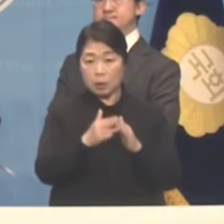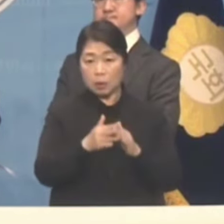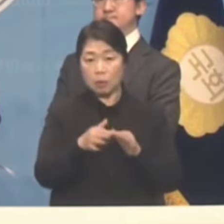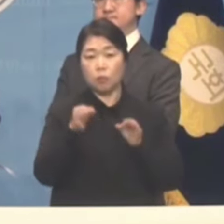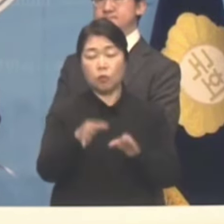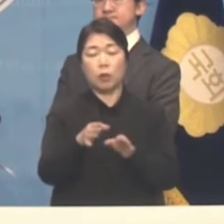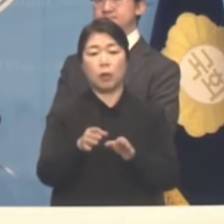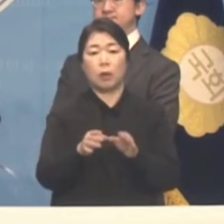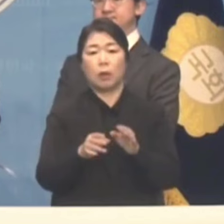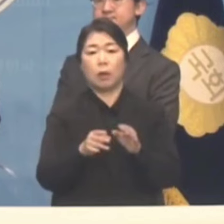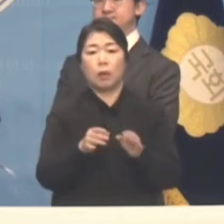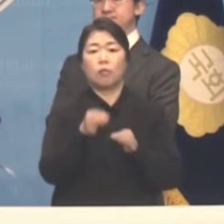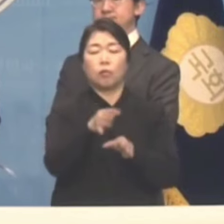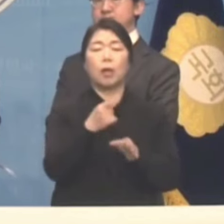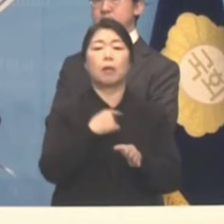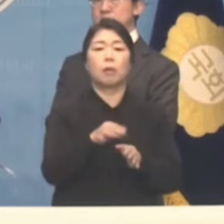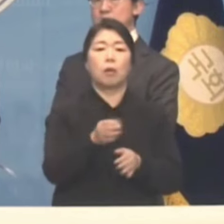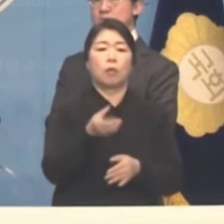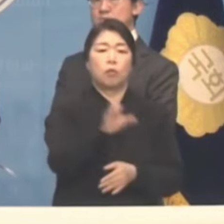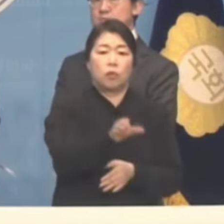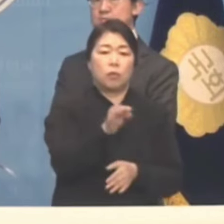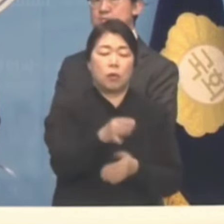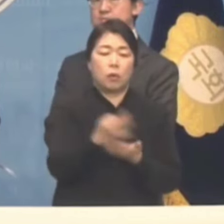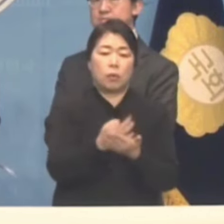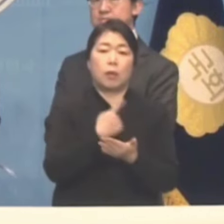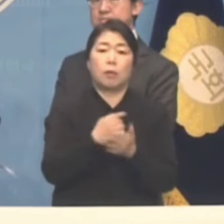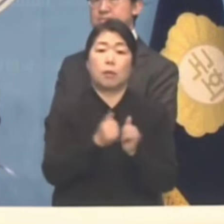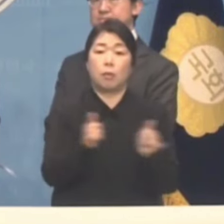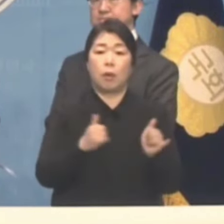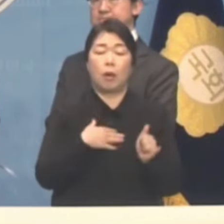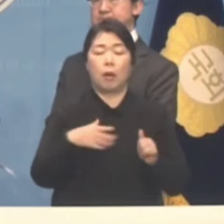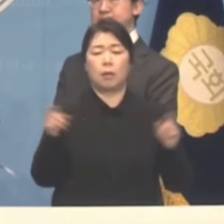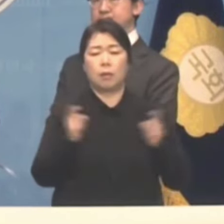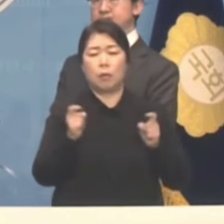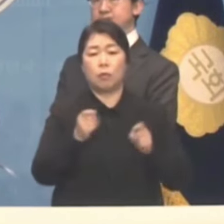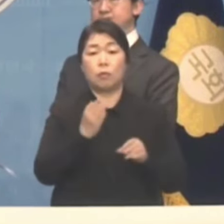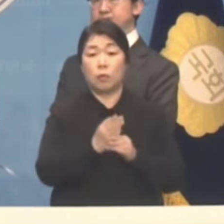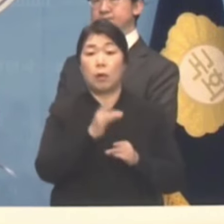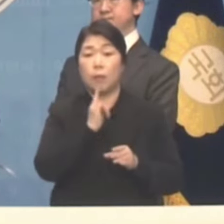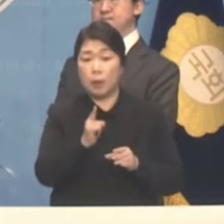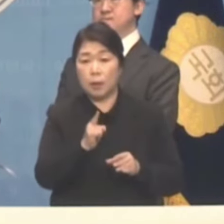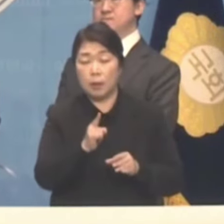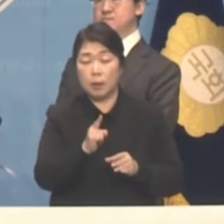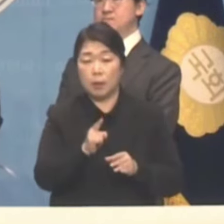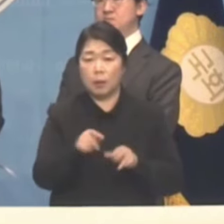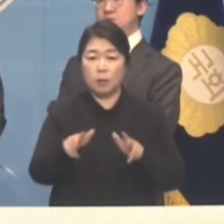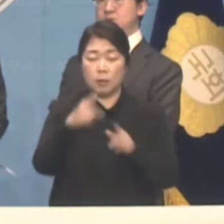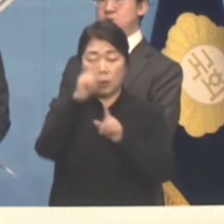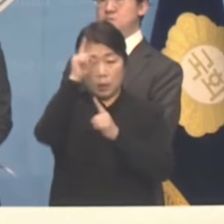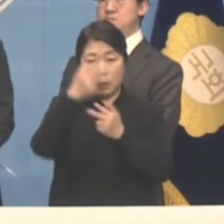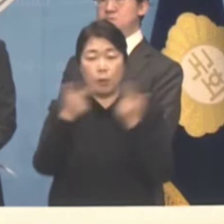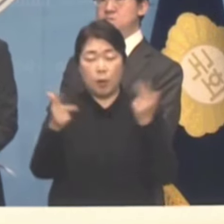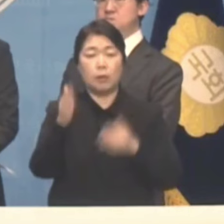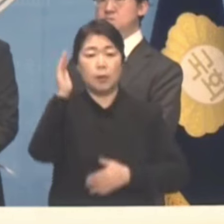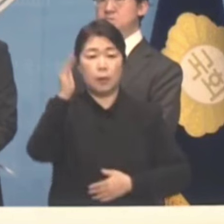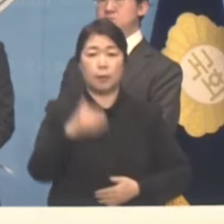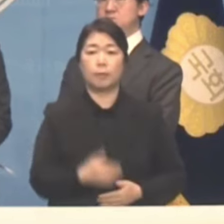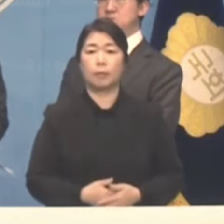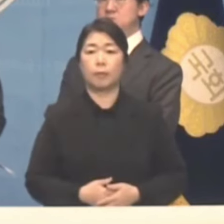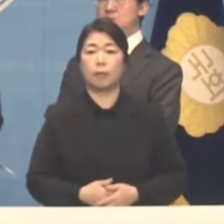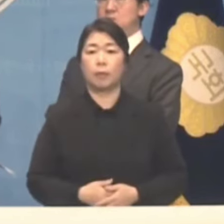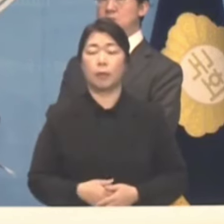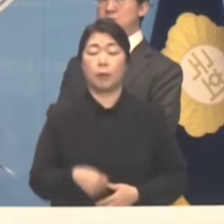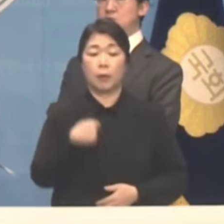싸웠다고 뻔뻔하게 이야기하는 것이 바로 이재명의 지금 현재 얼굴입니다 지금까지 제가